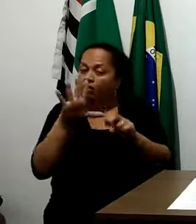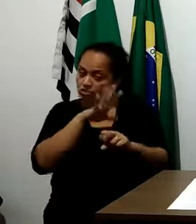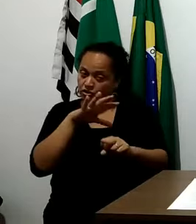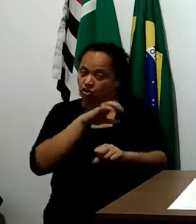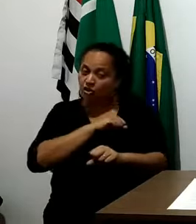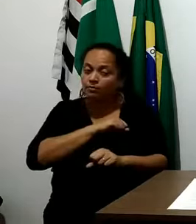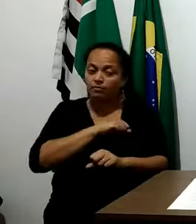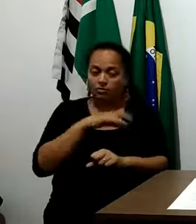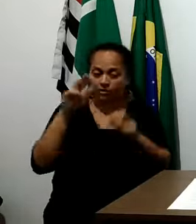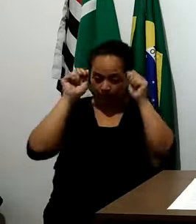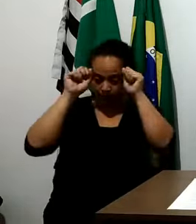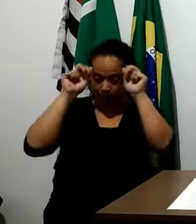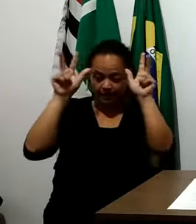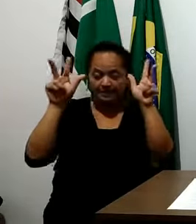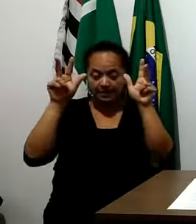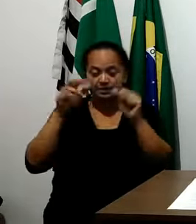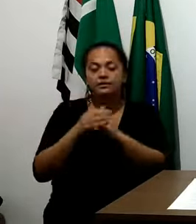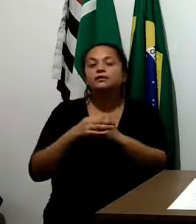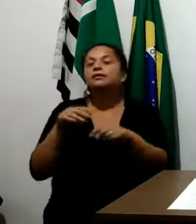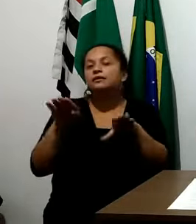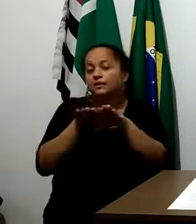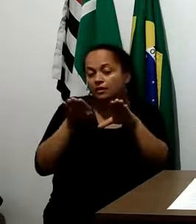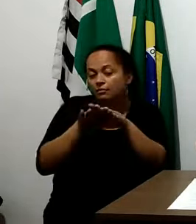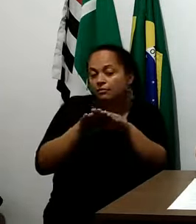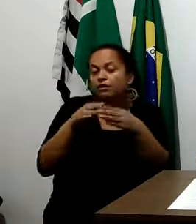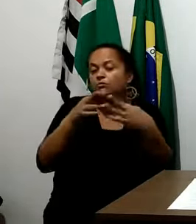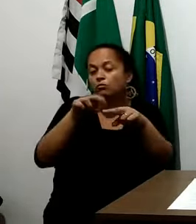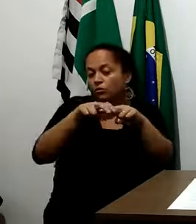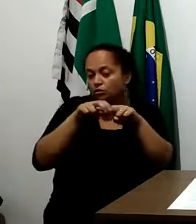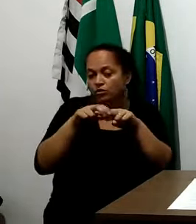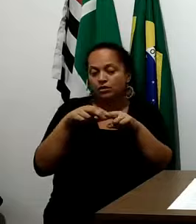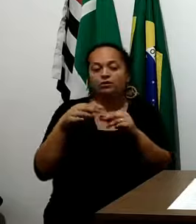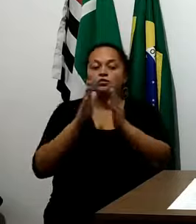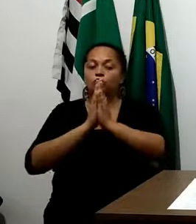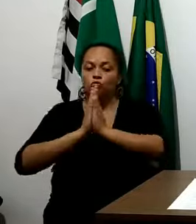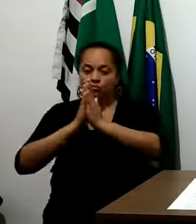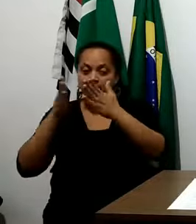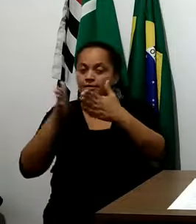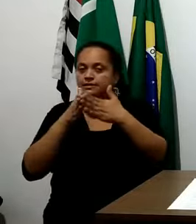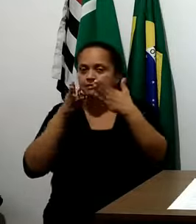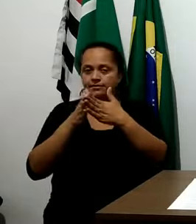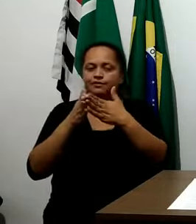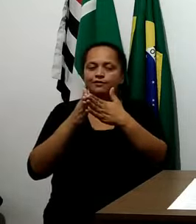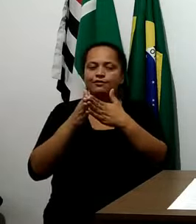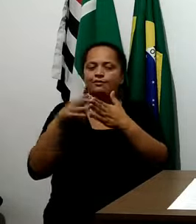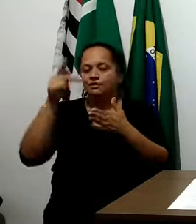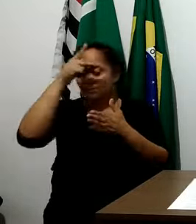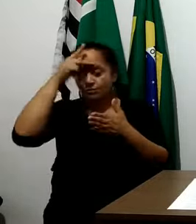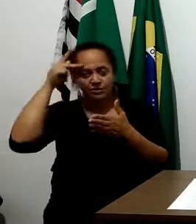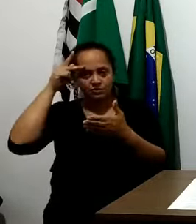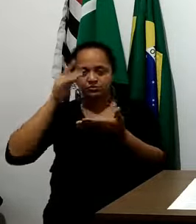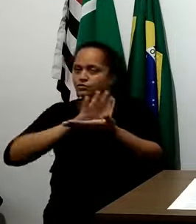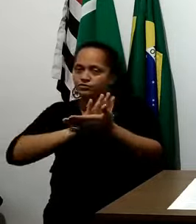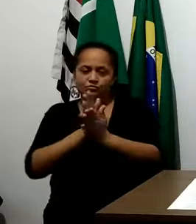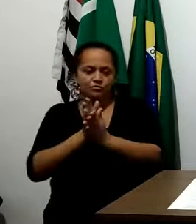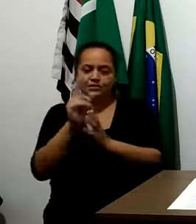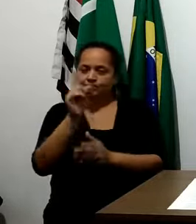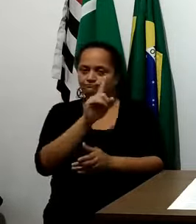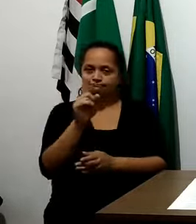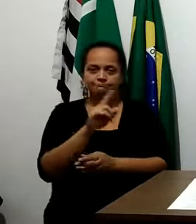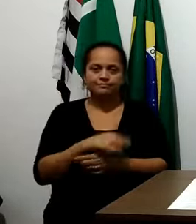entender a intercessão, eu não destruirei este povo. A intercessão de